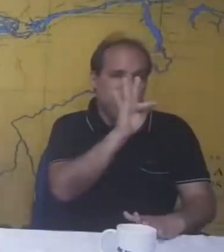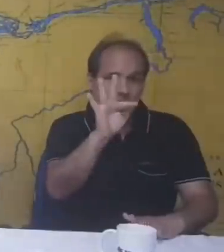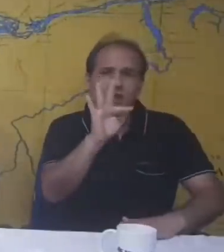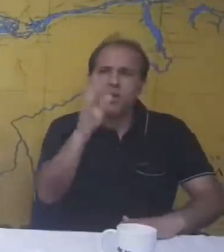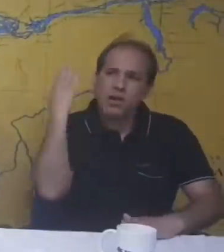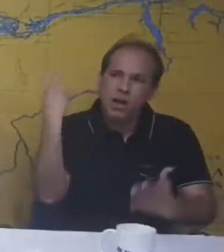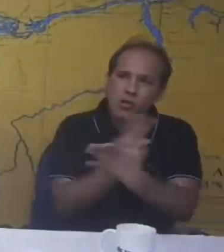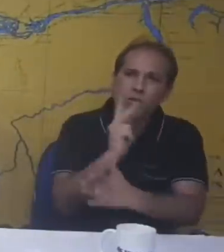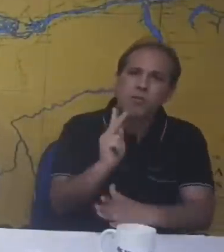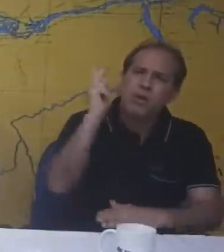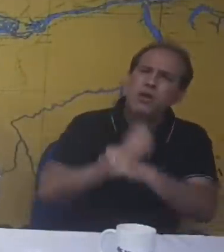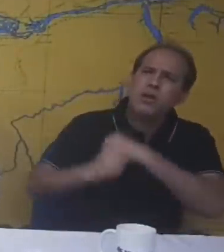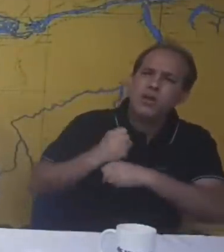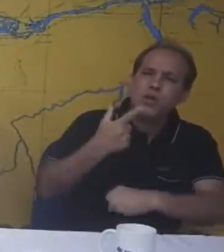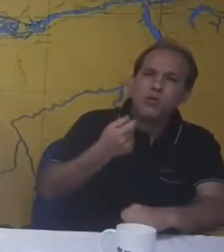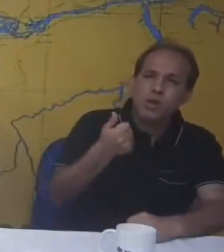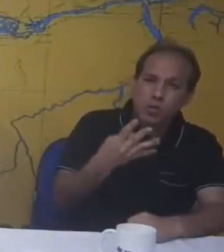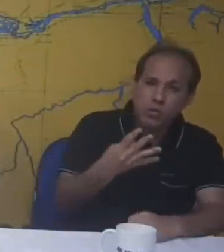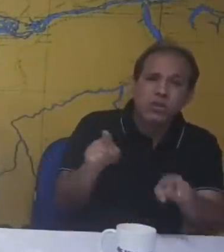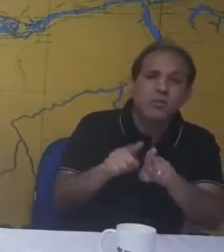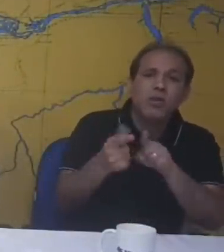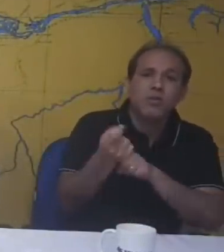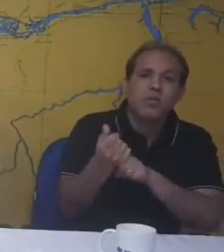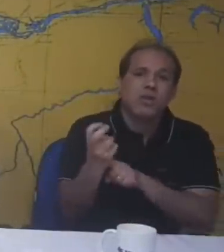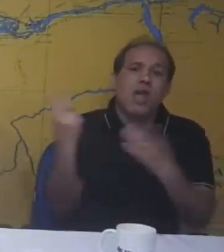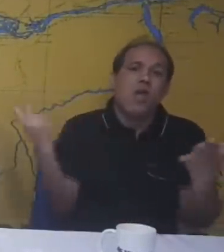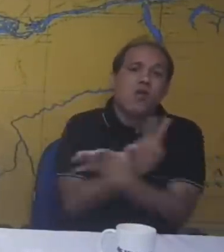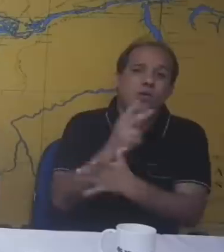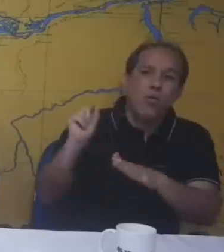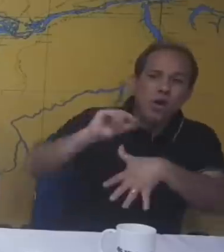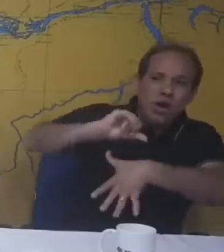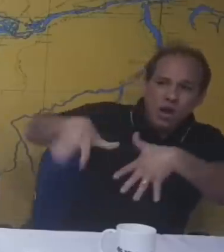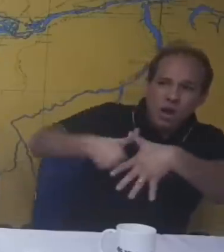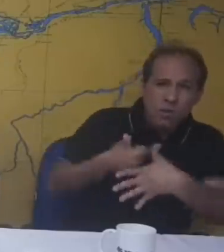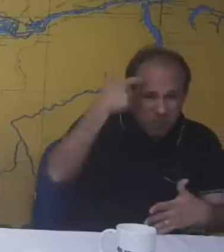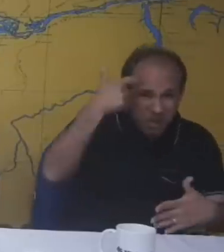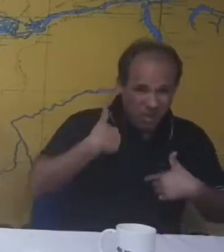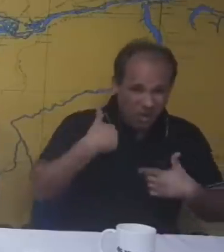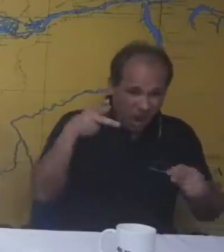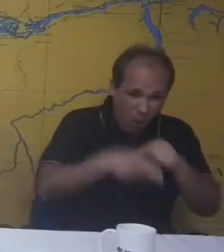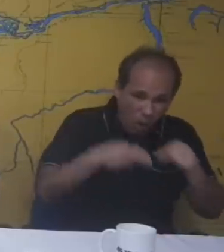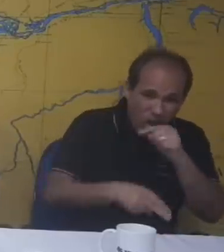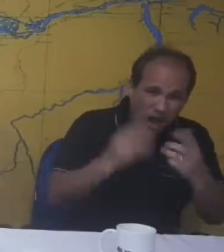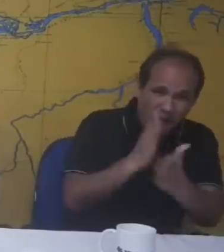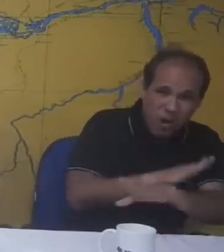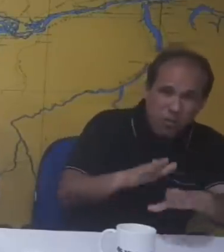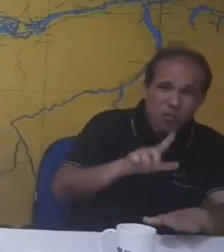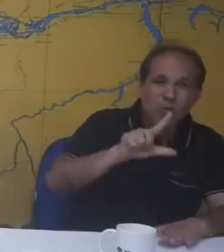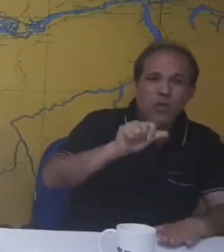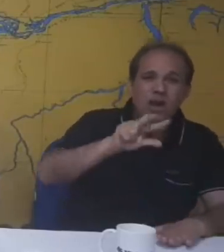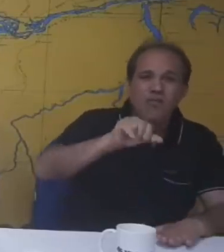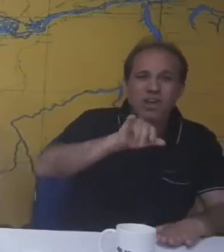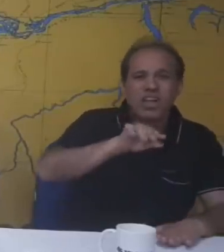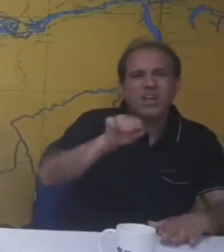até 2014, 2015. Então o pessoal fala que eu estou acabando com a Lava Jato. Quem fala isso aí, né? Ou é o desinformado, ou está de má